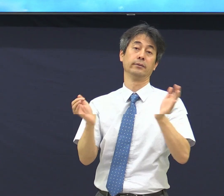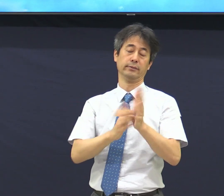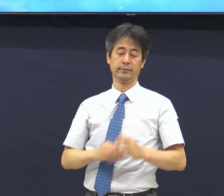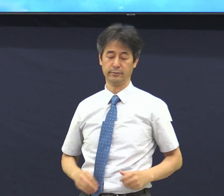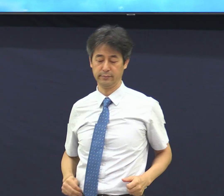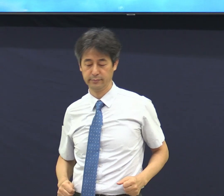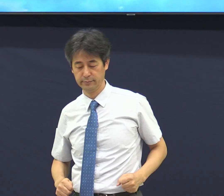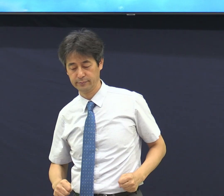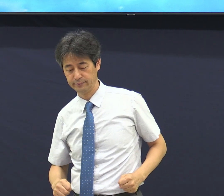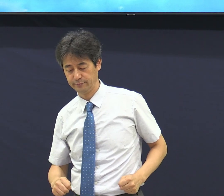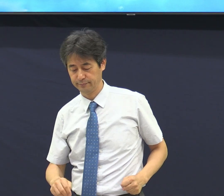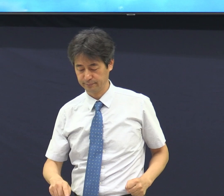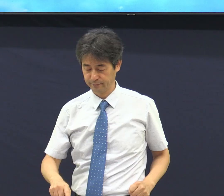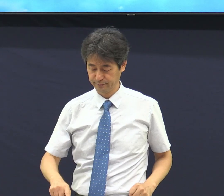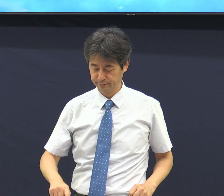라고 요셉은 고백하고 있습니다.